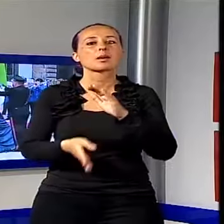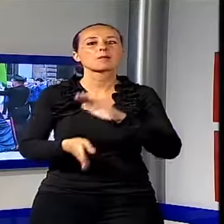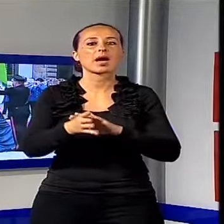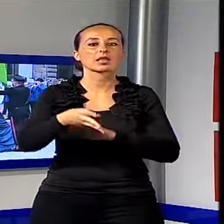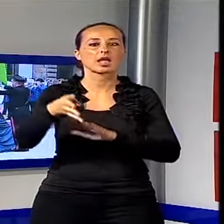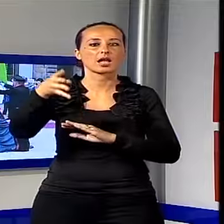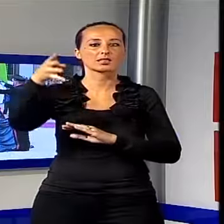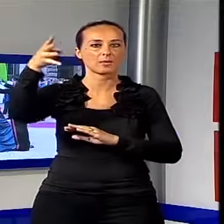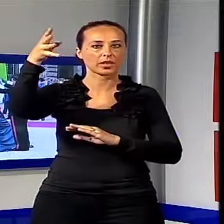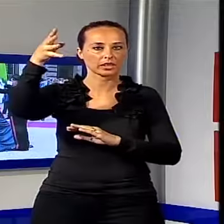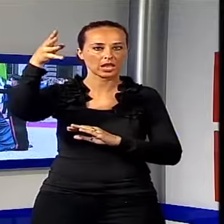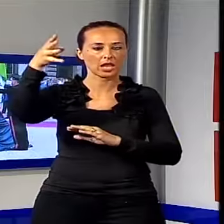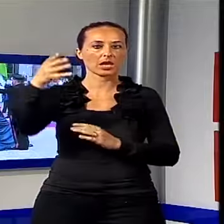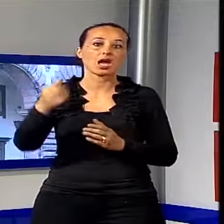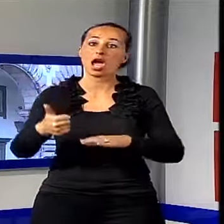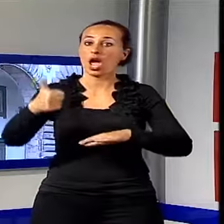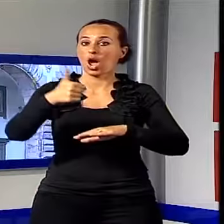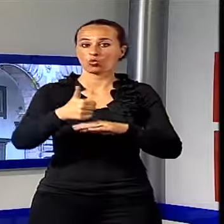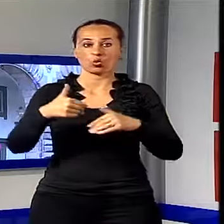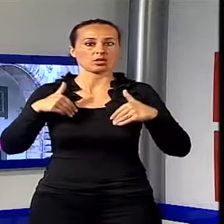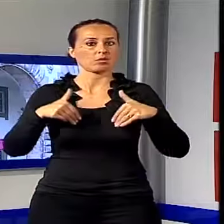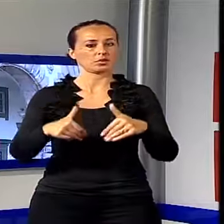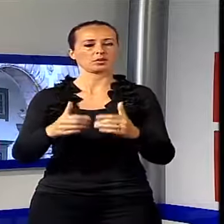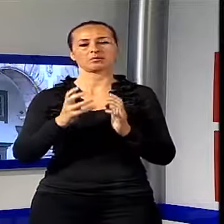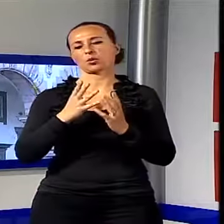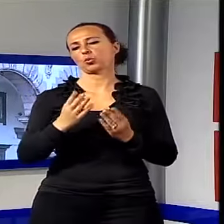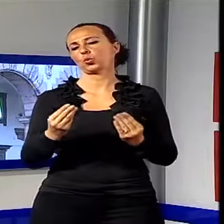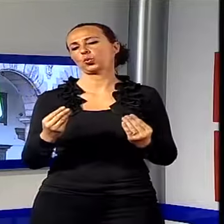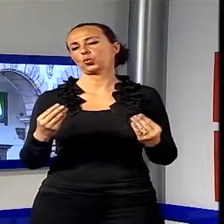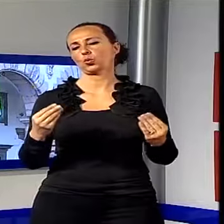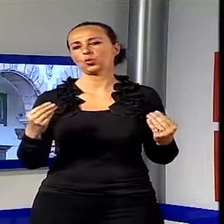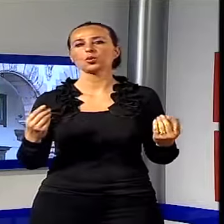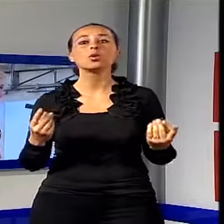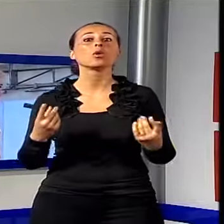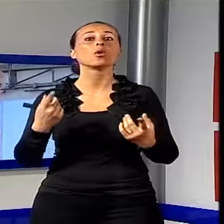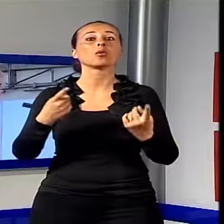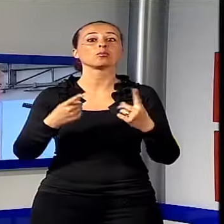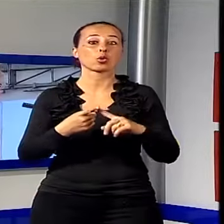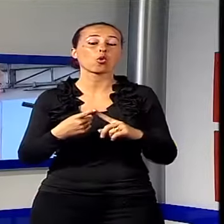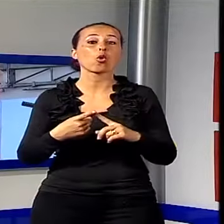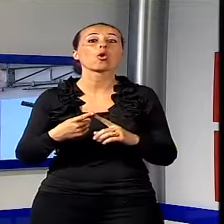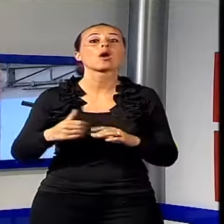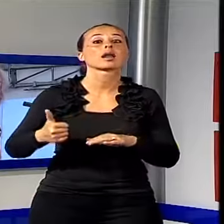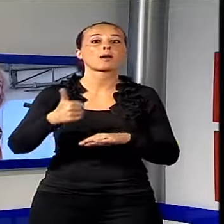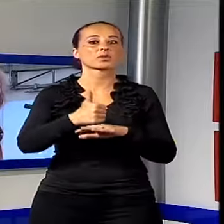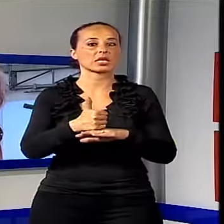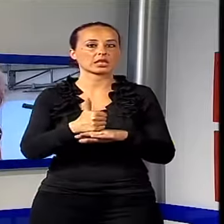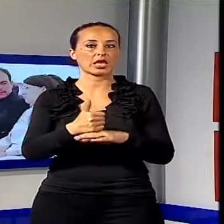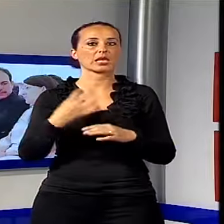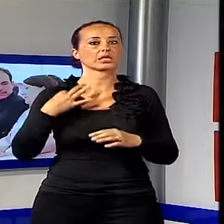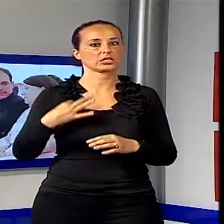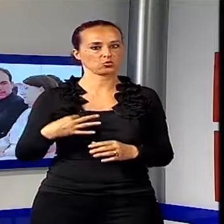Tantissime le autorità che hanno partecipato la mattinata, oltre ai rappresentanti delle istituzioni civili e militari, anche i